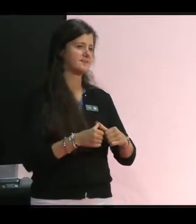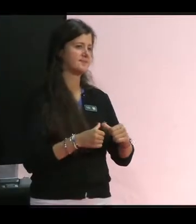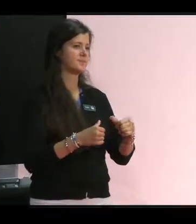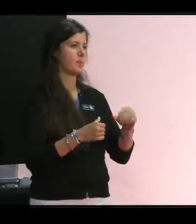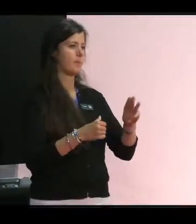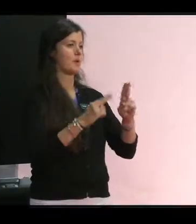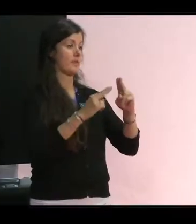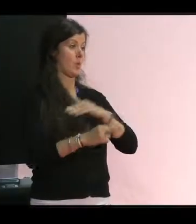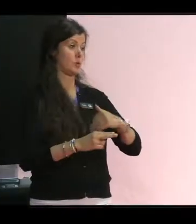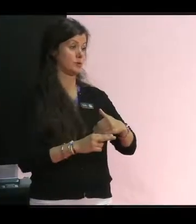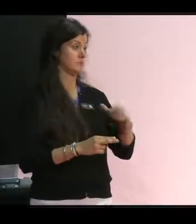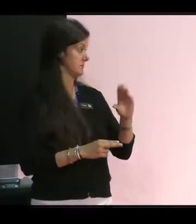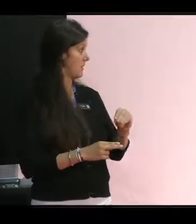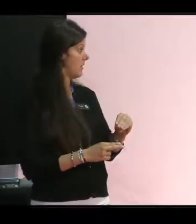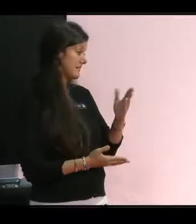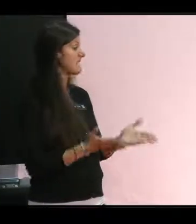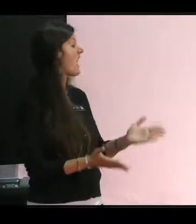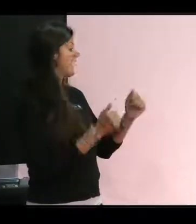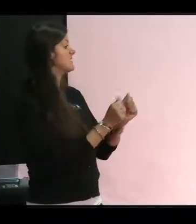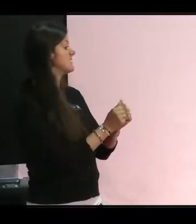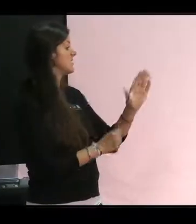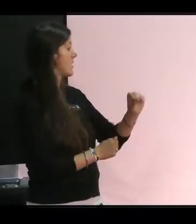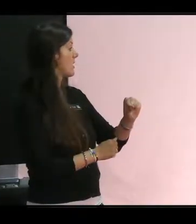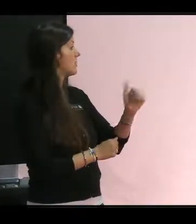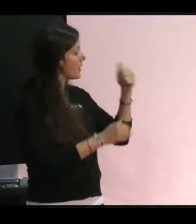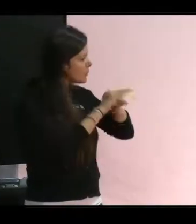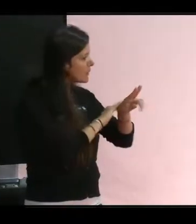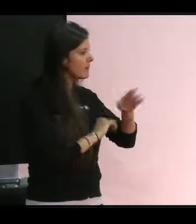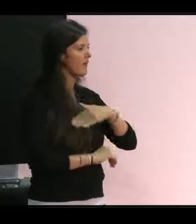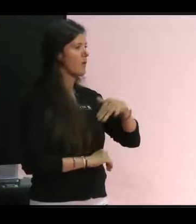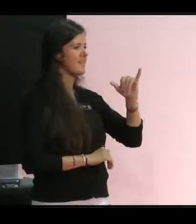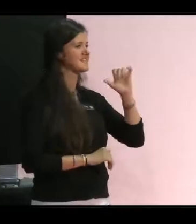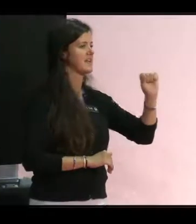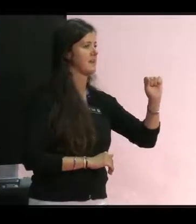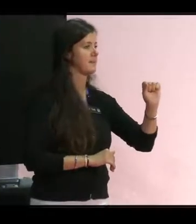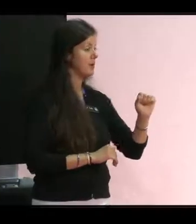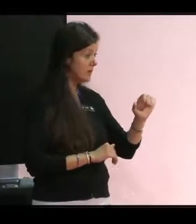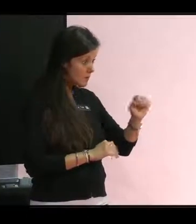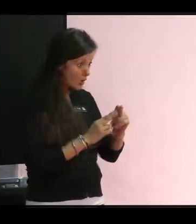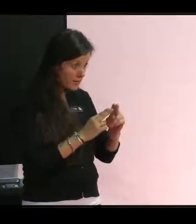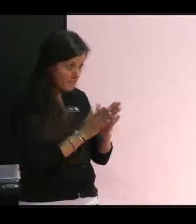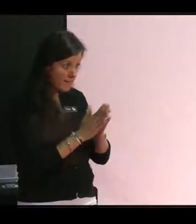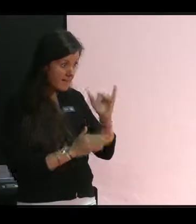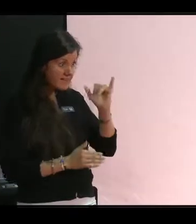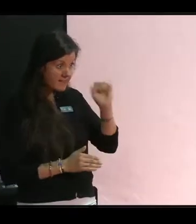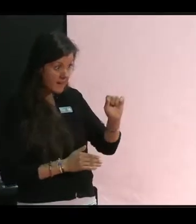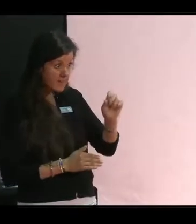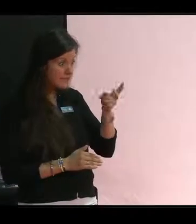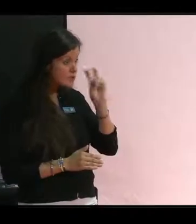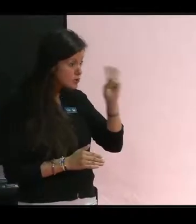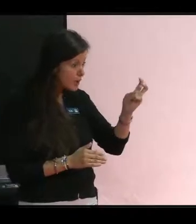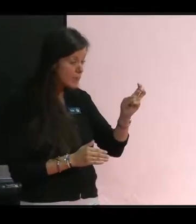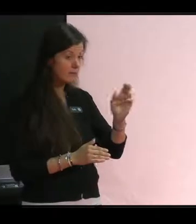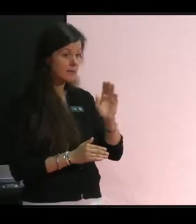Ja, det är ganska enkelt. Det är bara gå med. Så ta kontakt på Instagram eller sök efter den